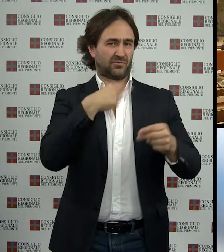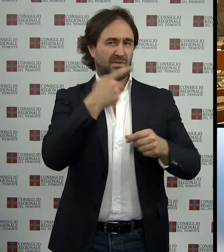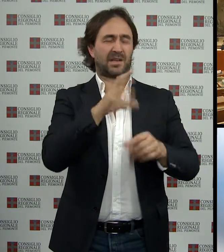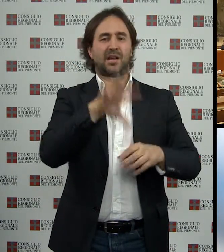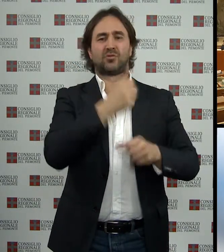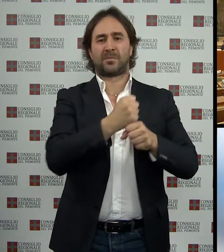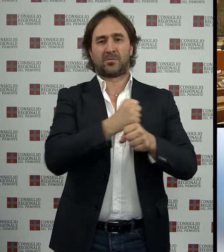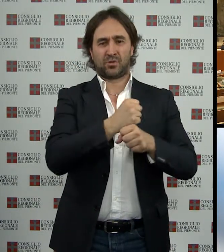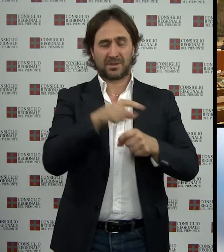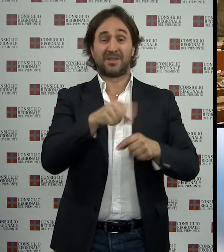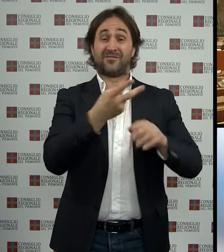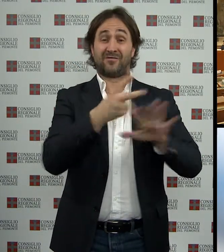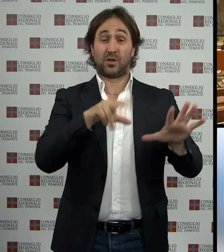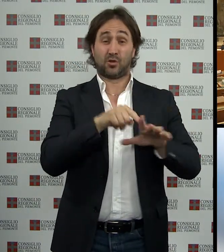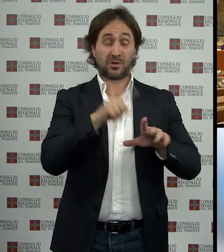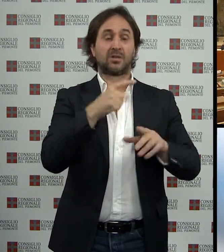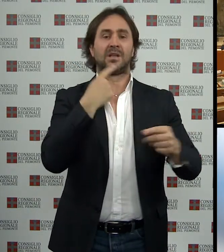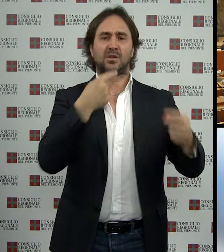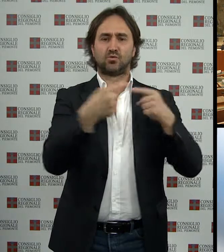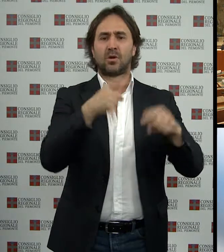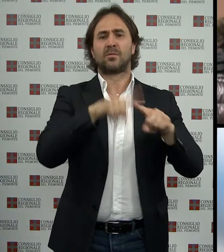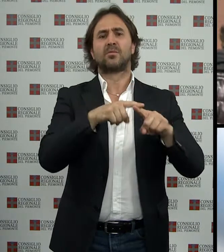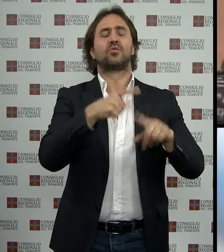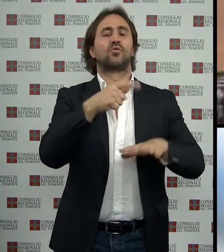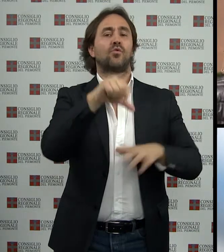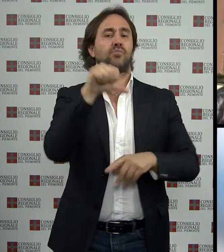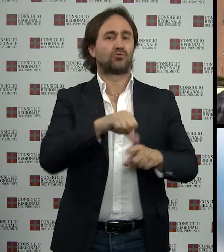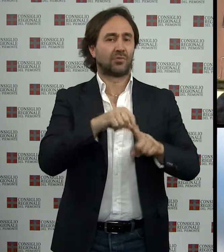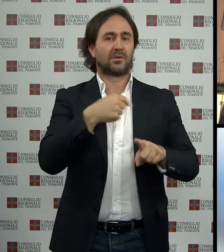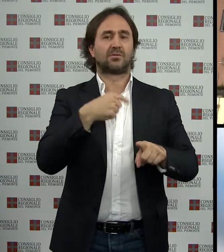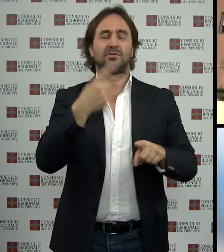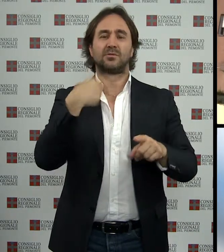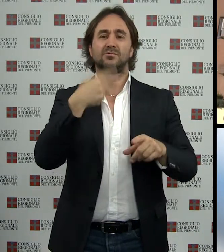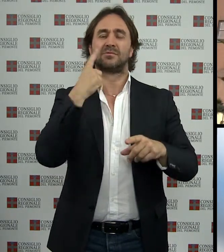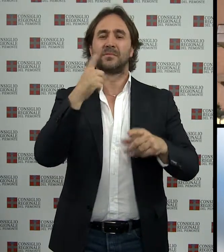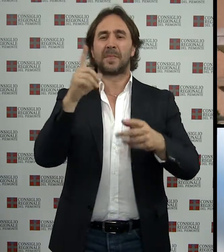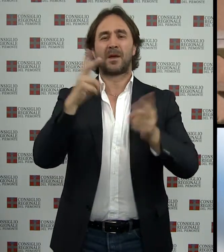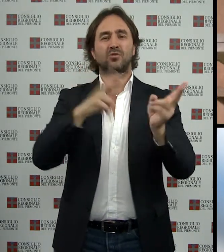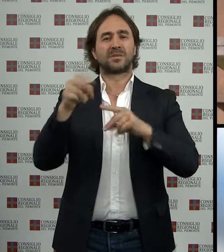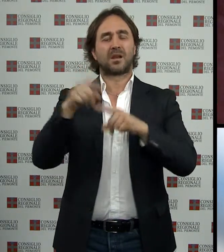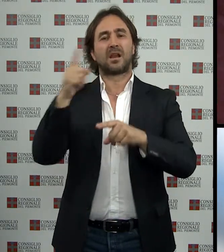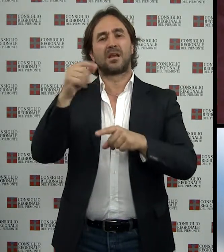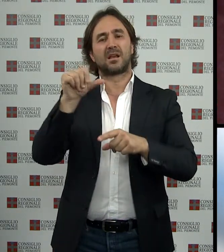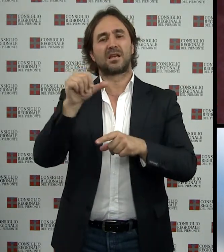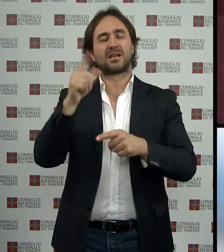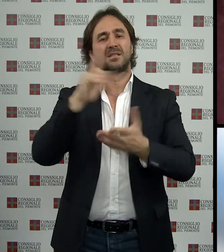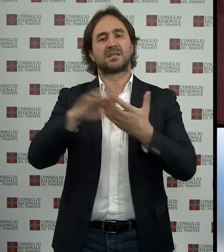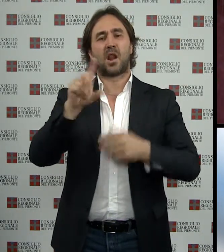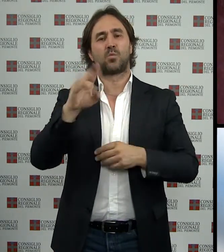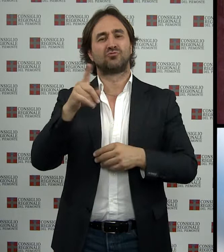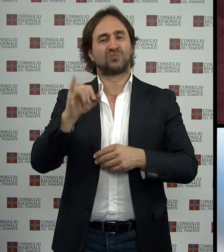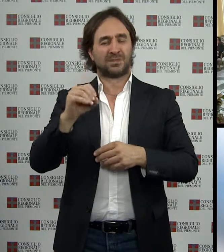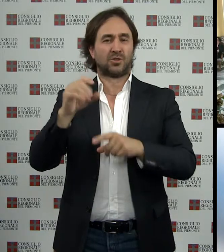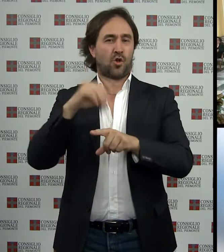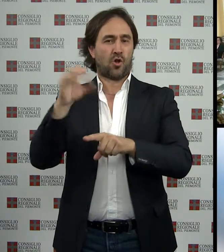Consiglio regionale ha inoltre discusso e bocciato due documenti per la difesa dell'ospedale San Luigi di Orbassano e nella pausa dei lavori